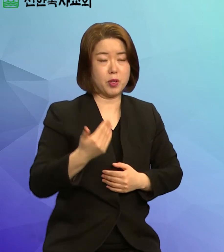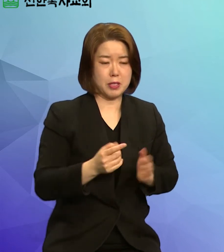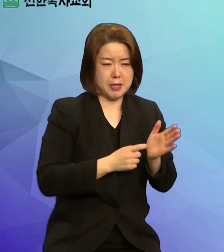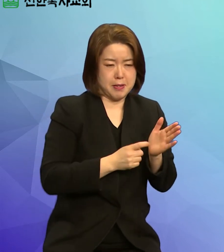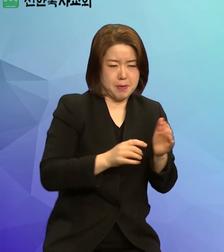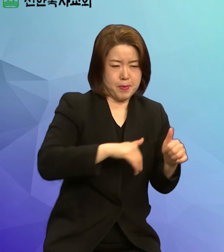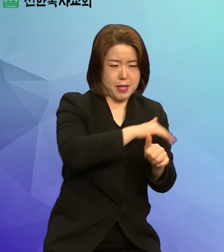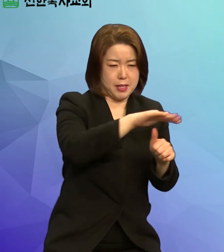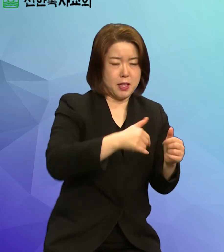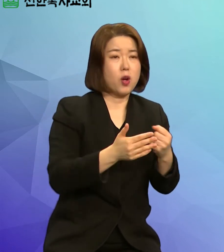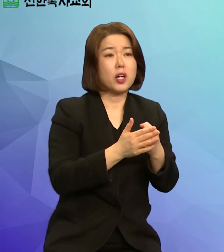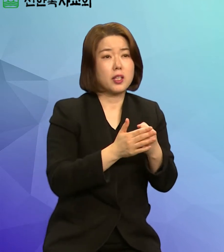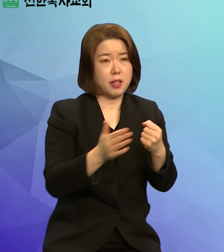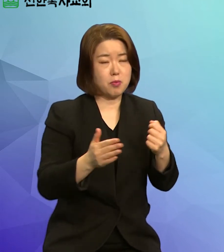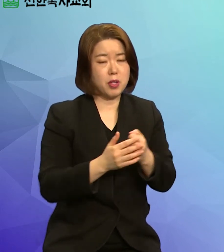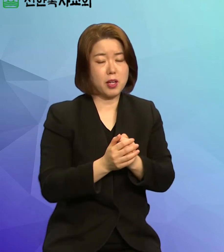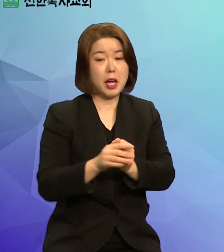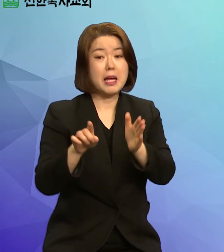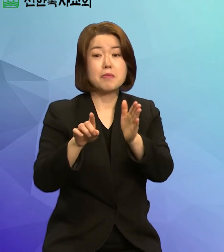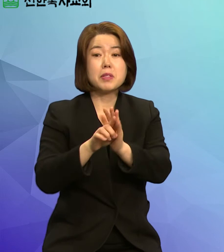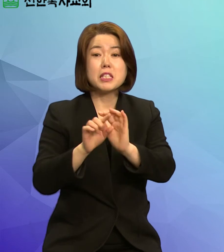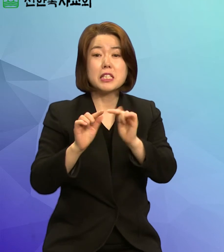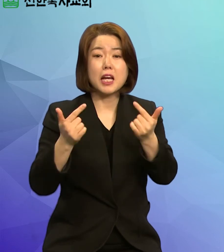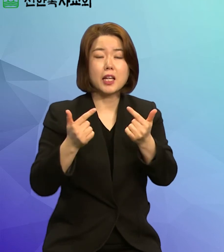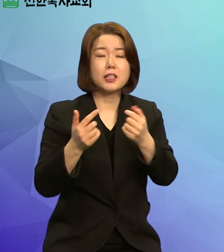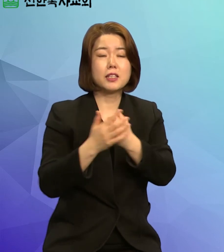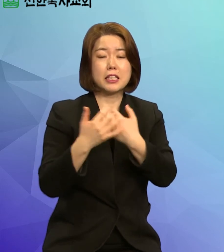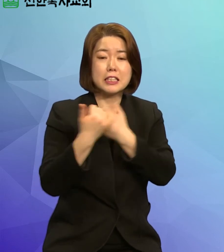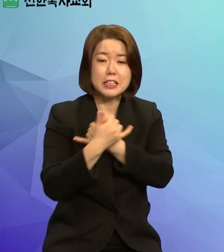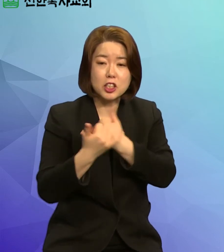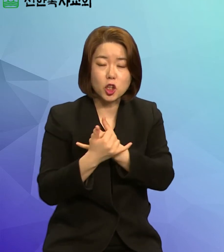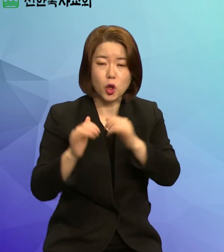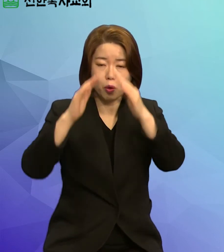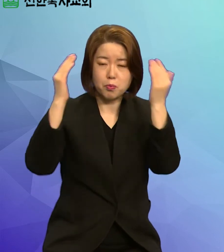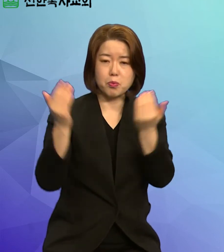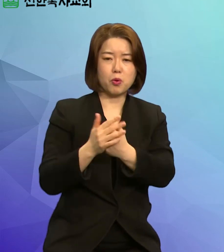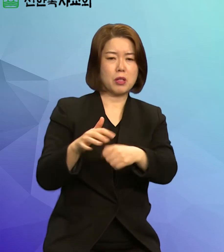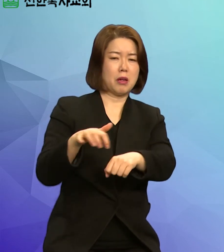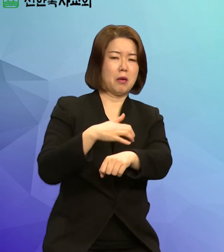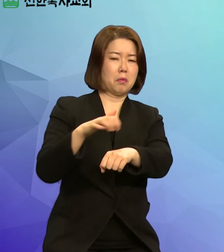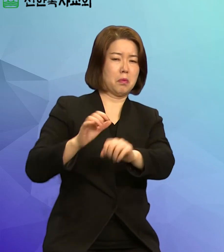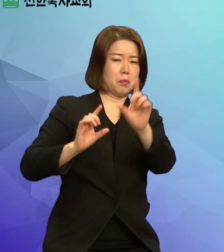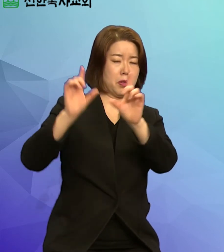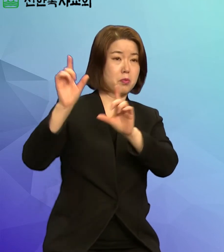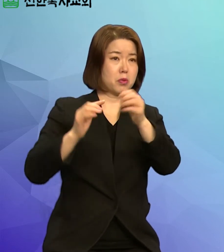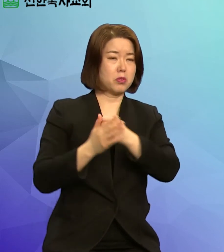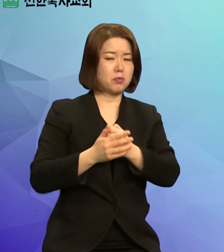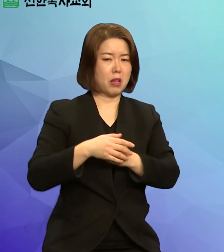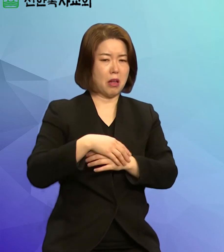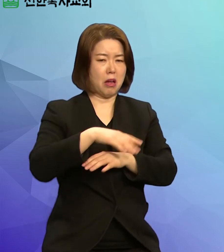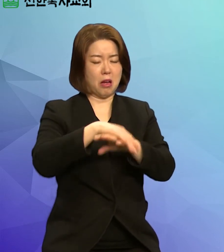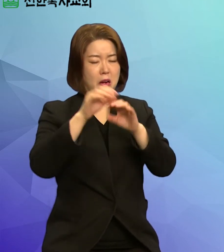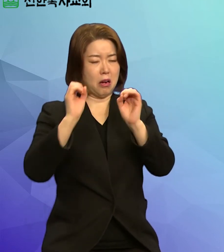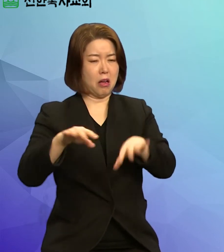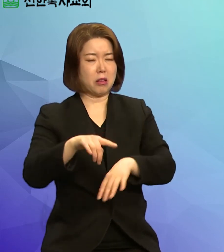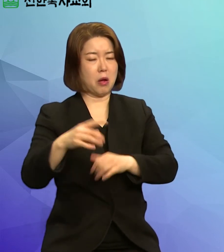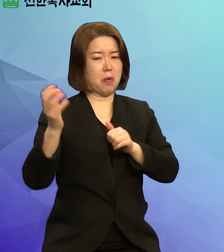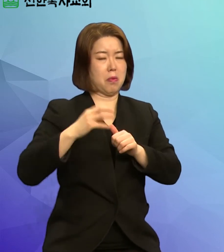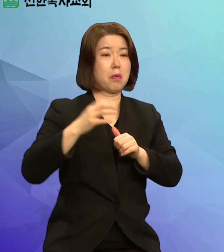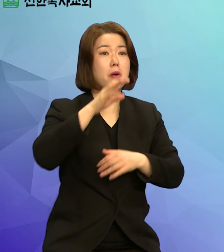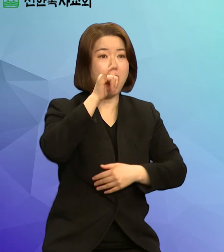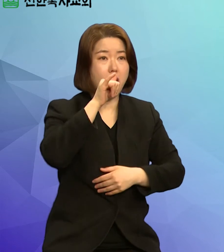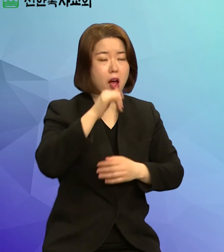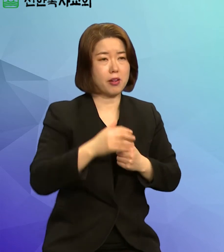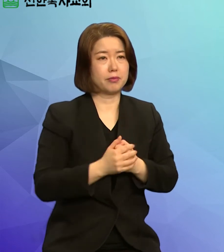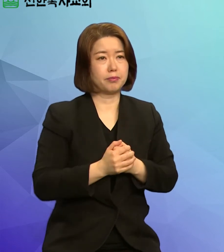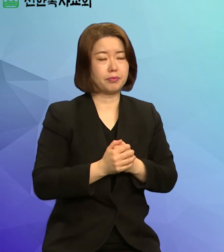비상수국이라고 믿지 않는 시댁 친척들이 모두 불편해하고 무모하다고 야단을 칩니다.